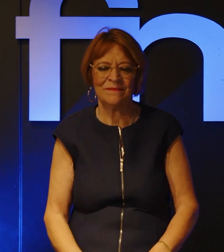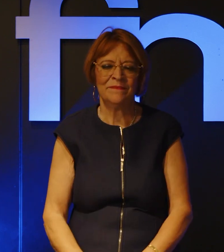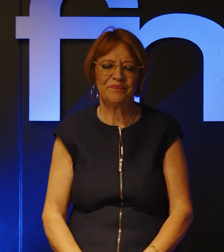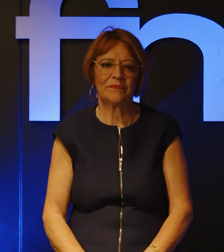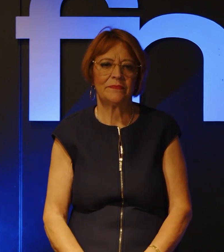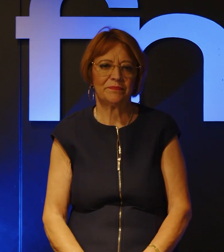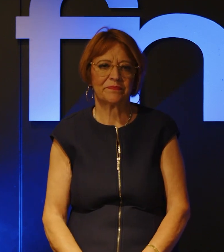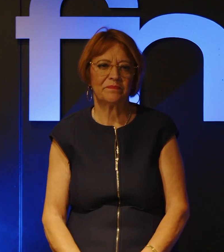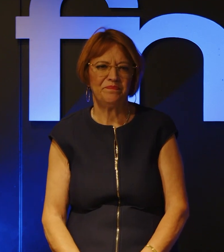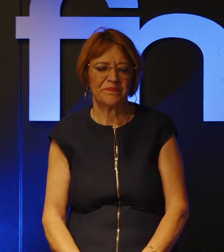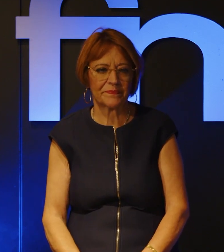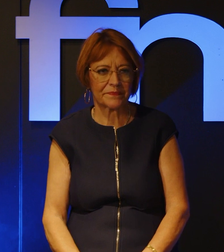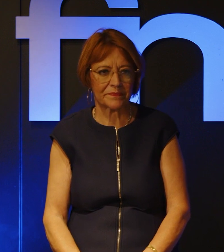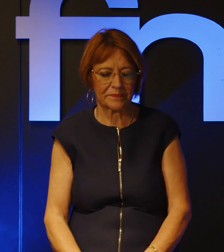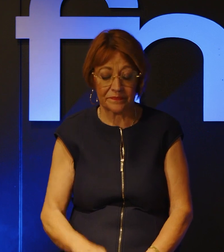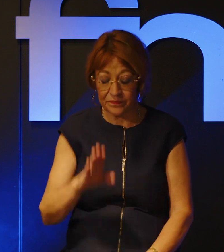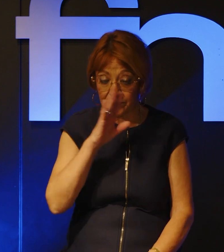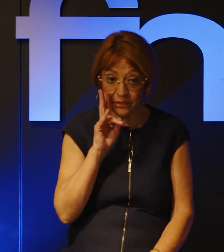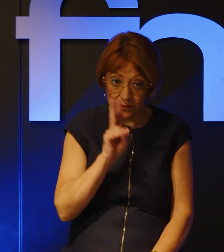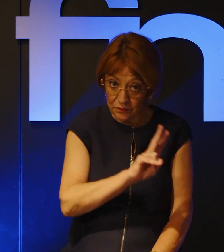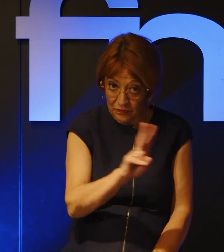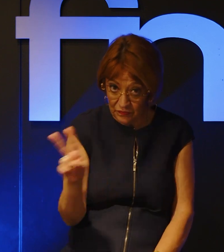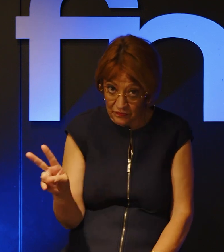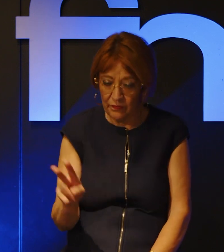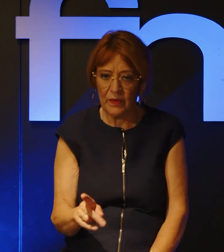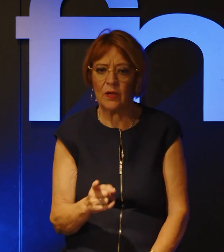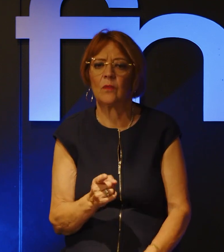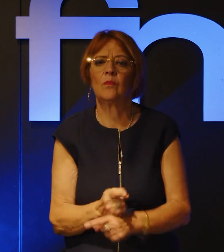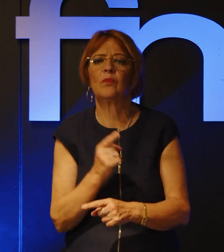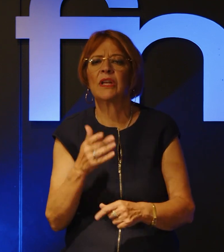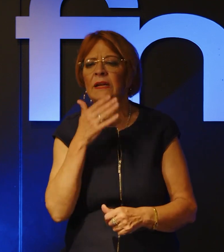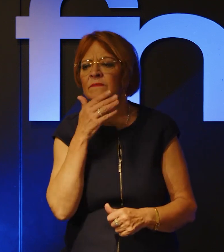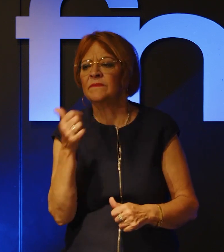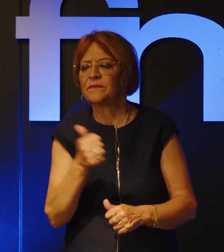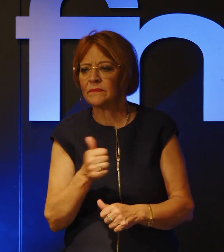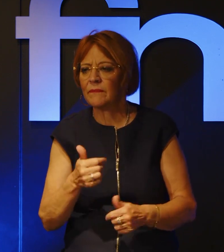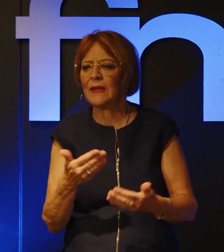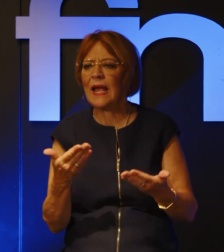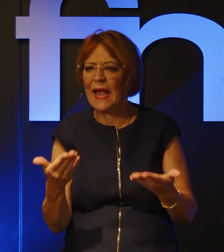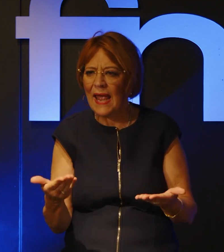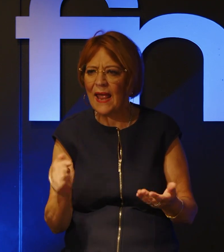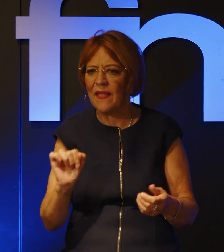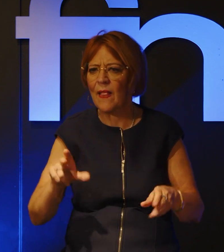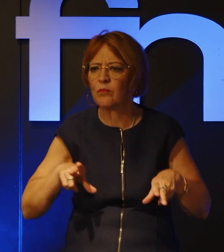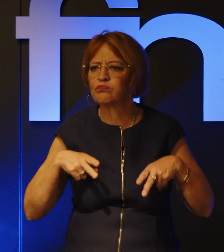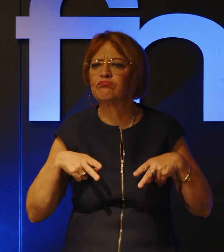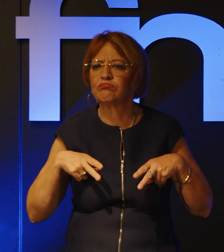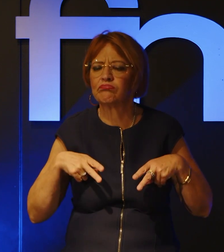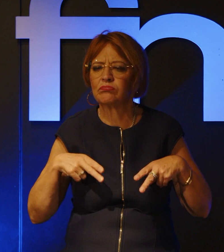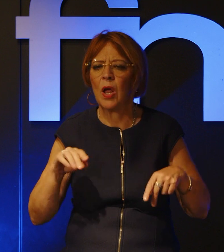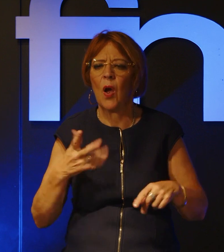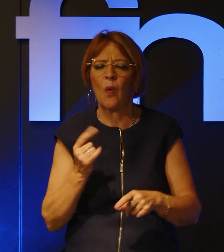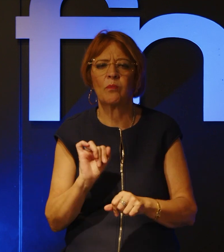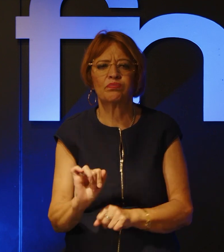marxista e e se repararem porque é que a beleza é uma categoria burguesa ou é